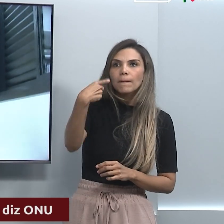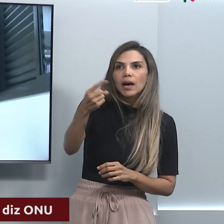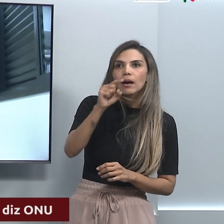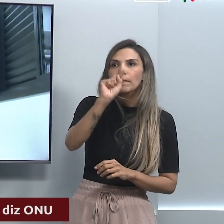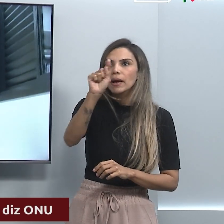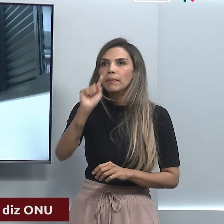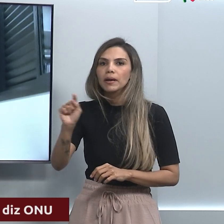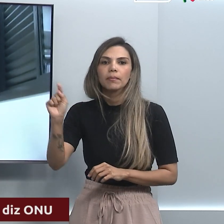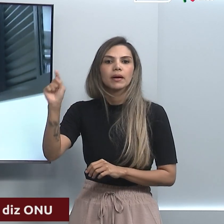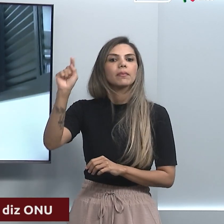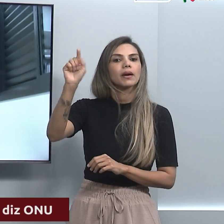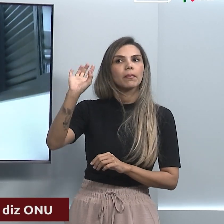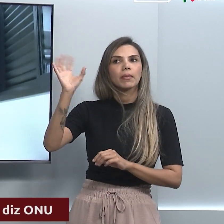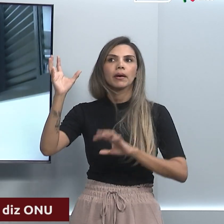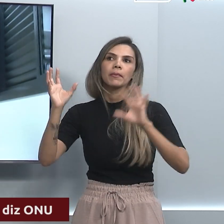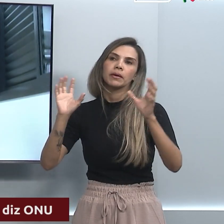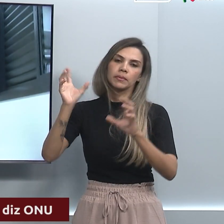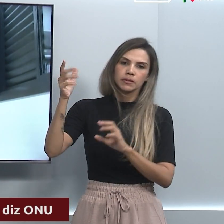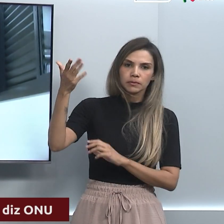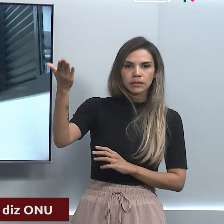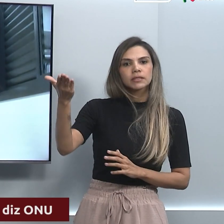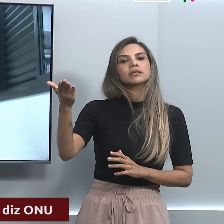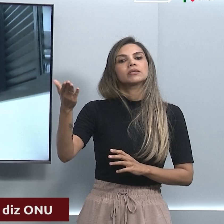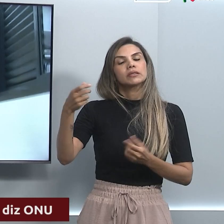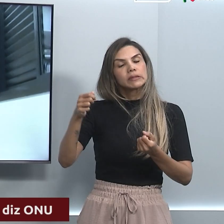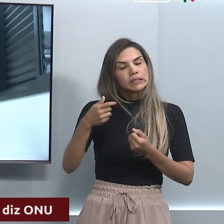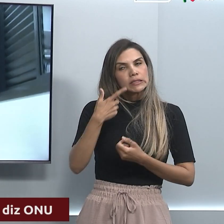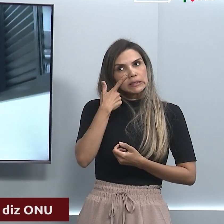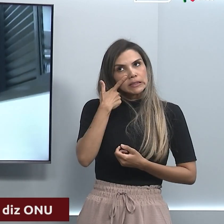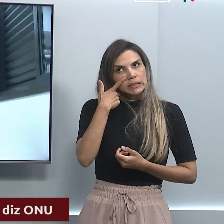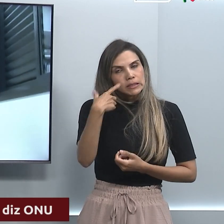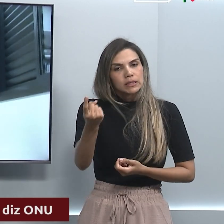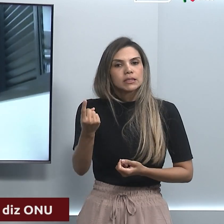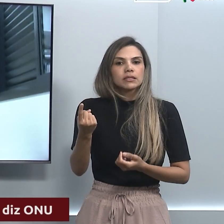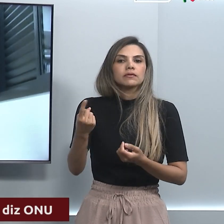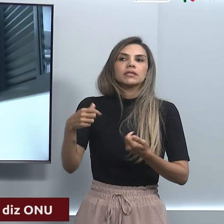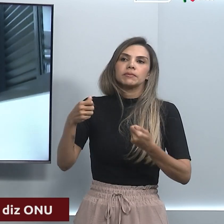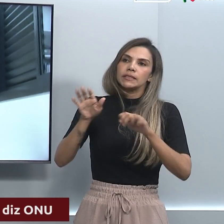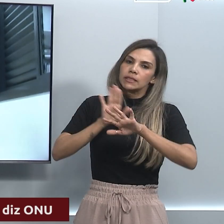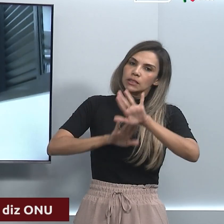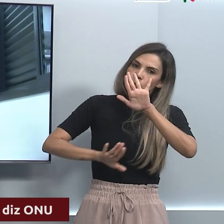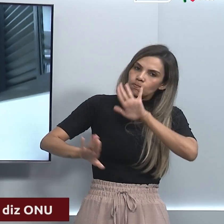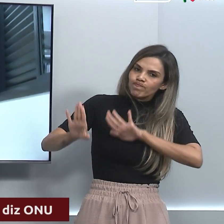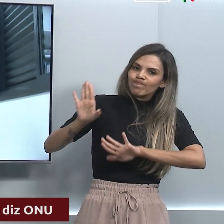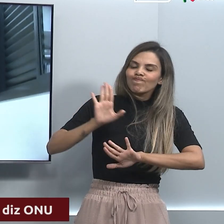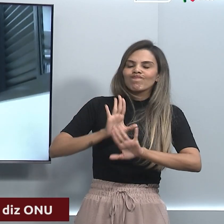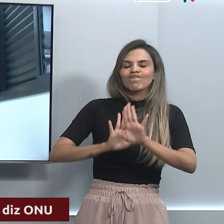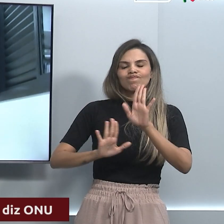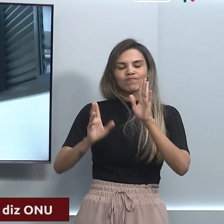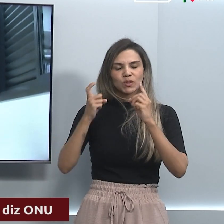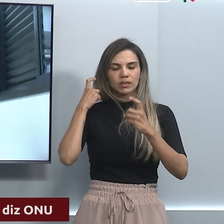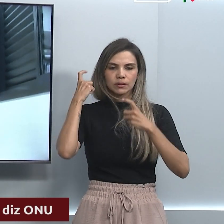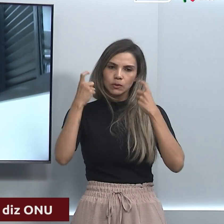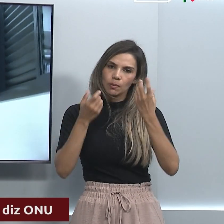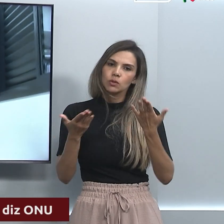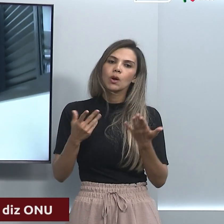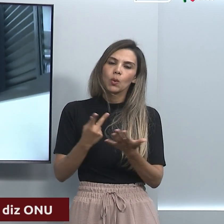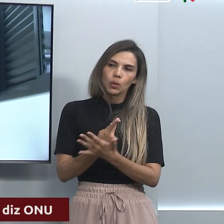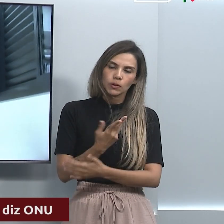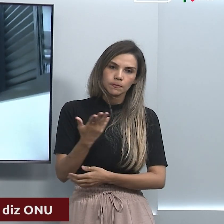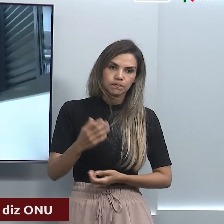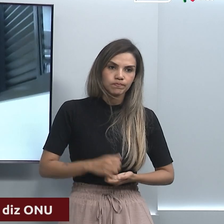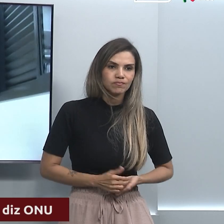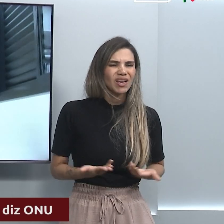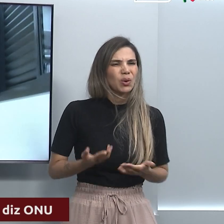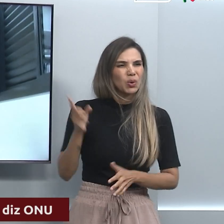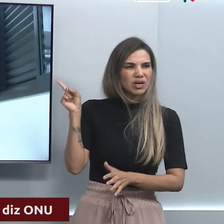hoje e que deve ser analisada com muito cuidado e com muita preocupação nesse momento. Para